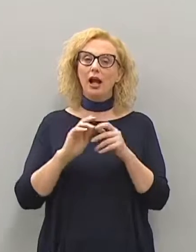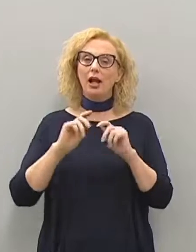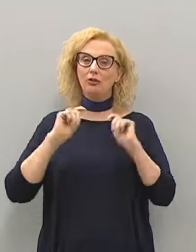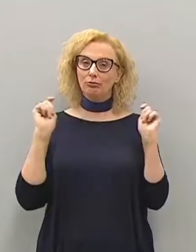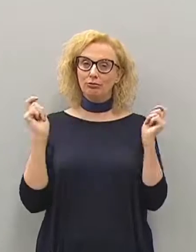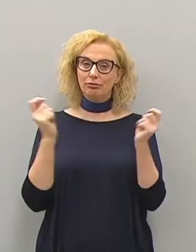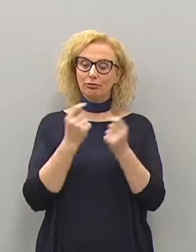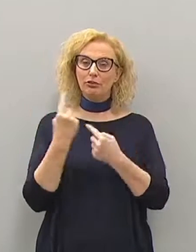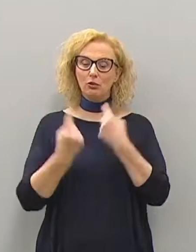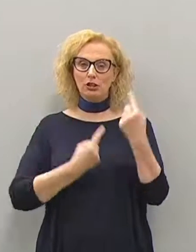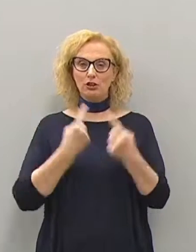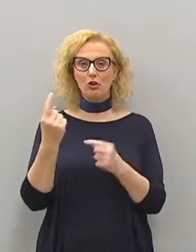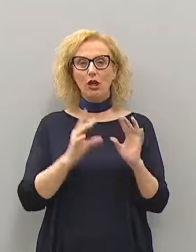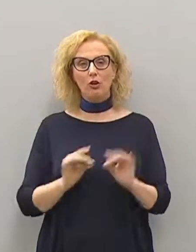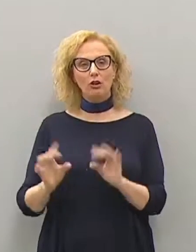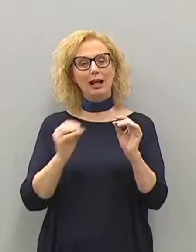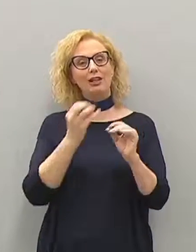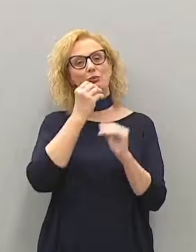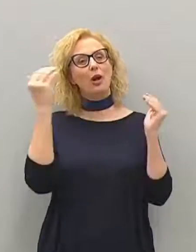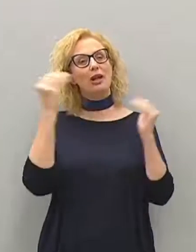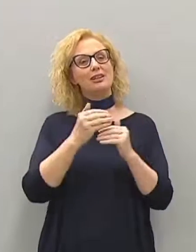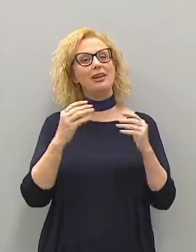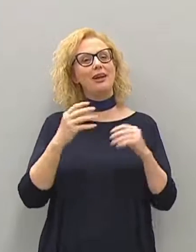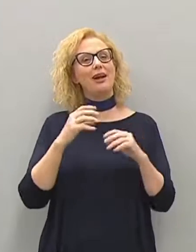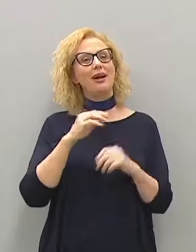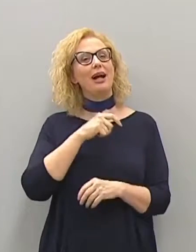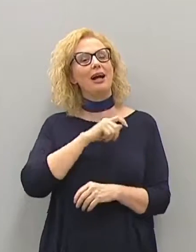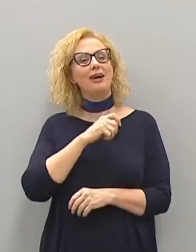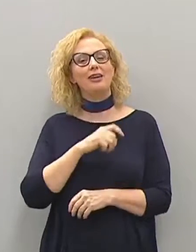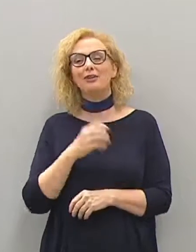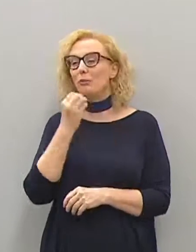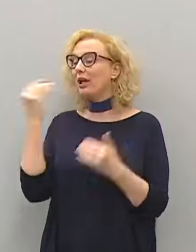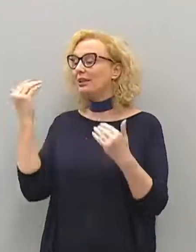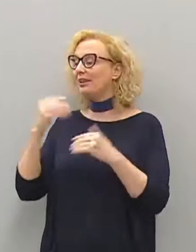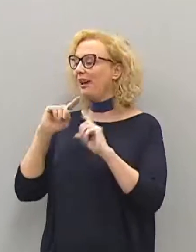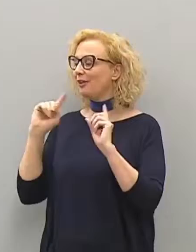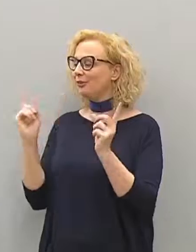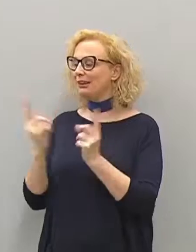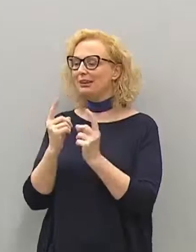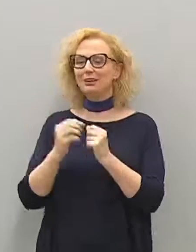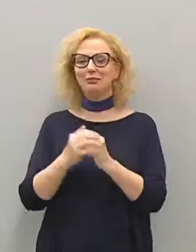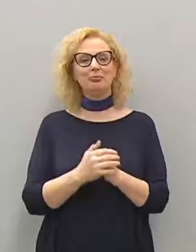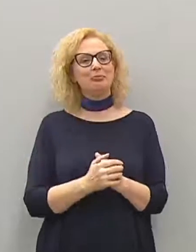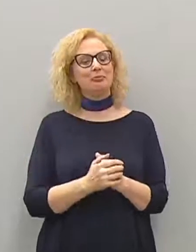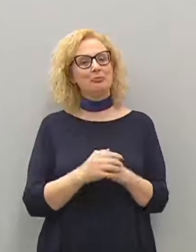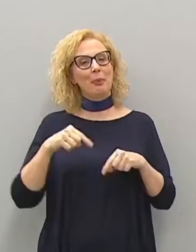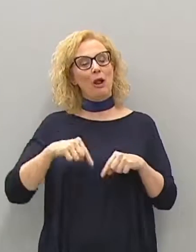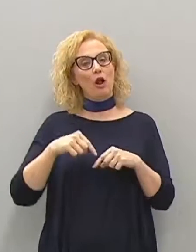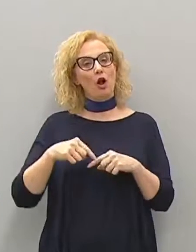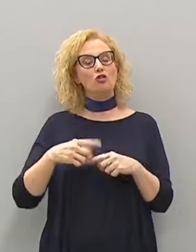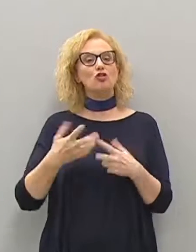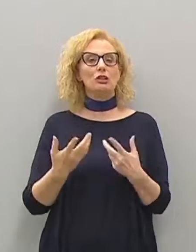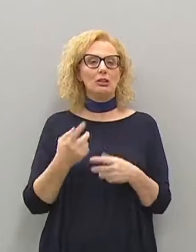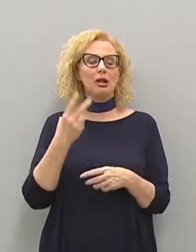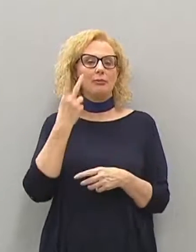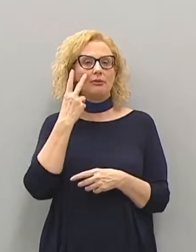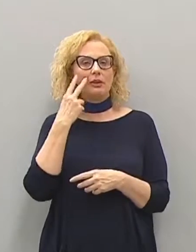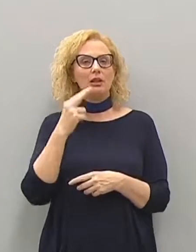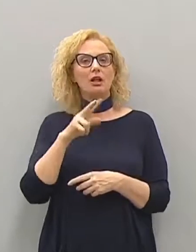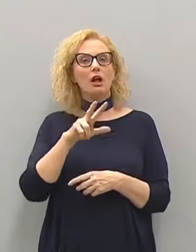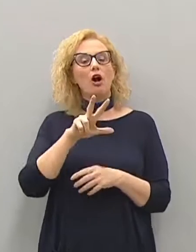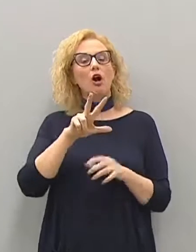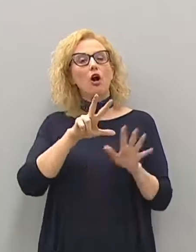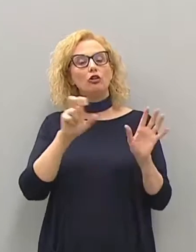termini di contagi buonasera assessore buonasera buonasera tutti nella giornata odierna abbiamo registrato